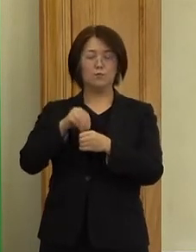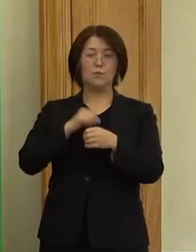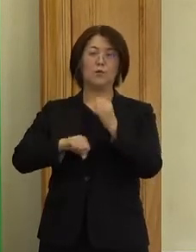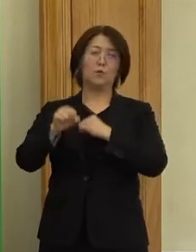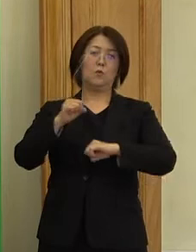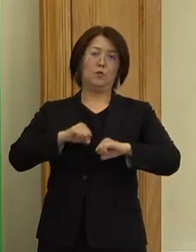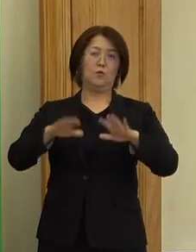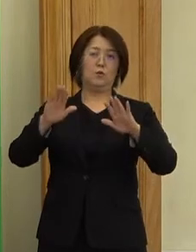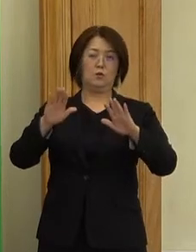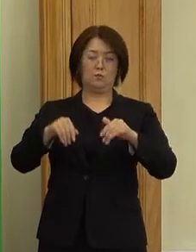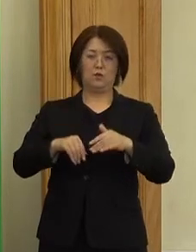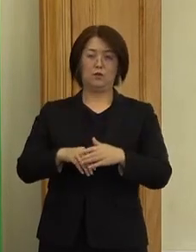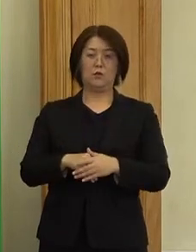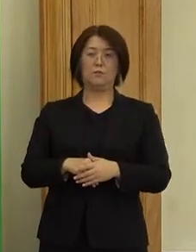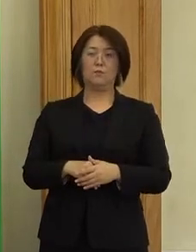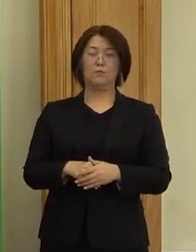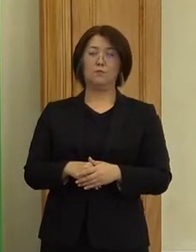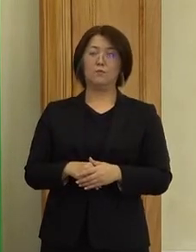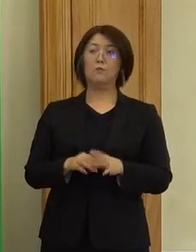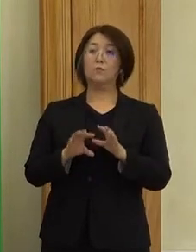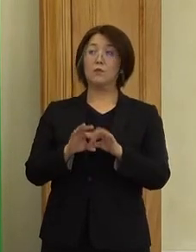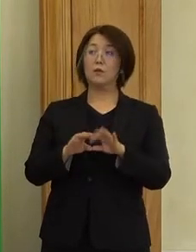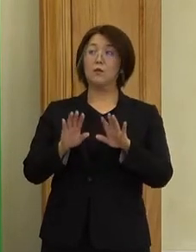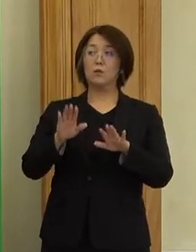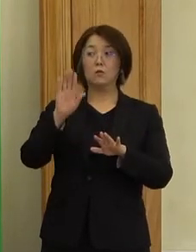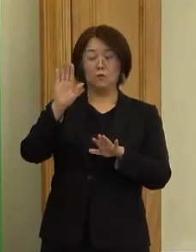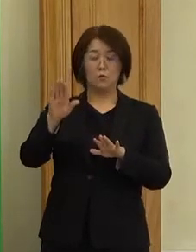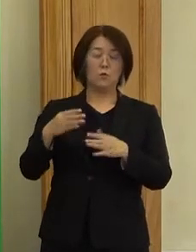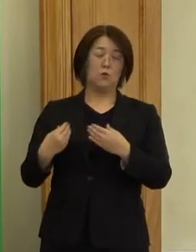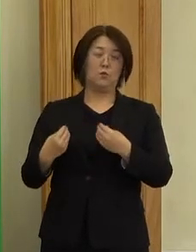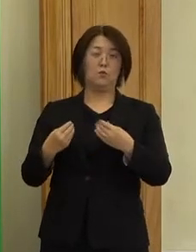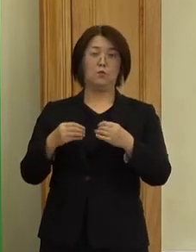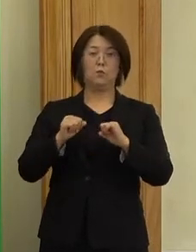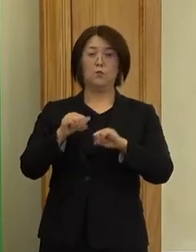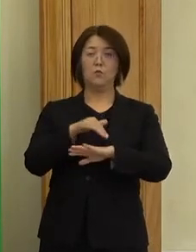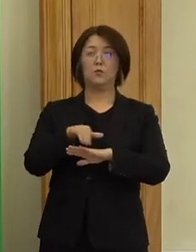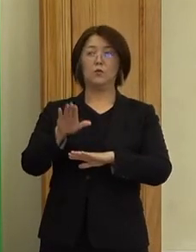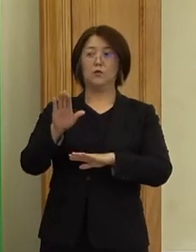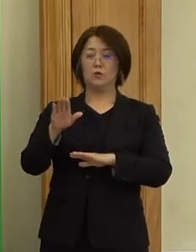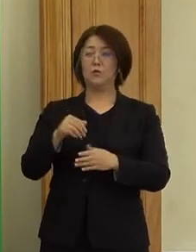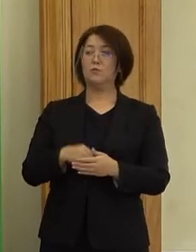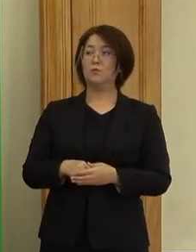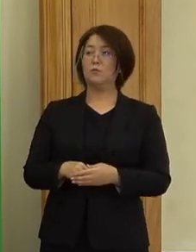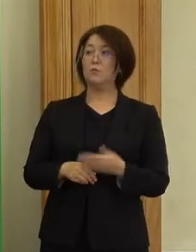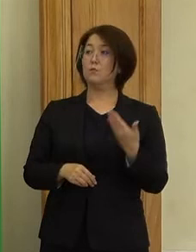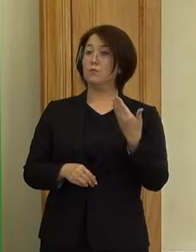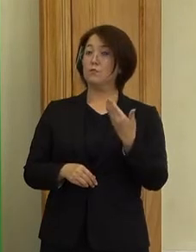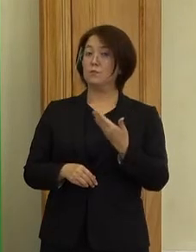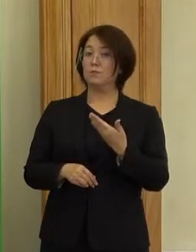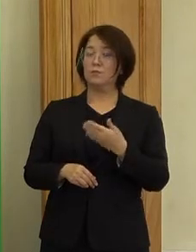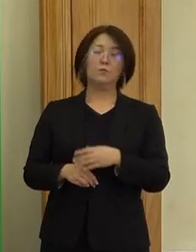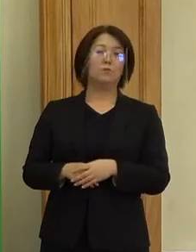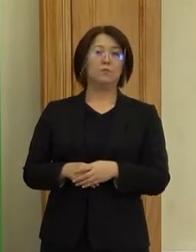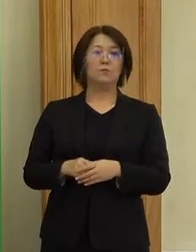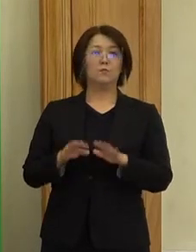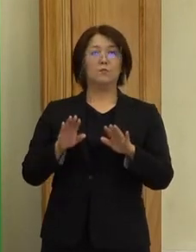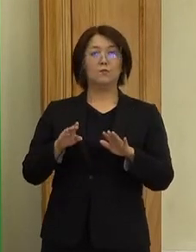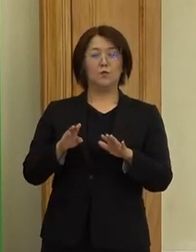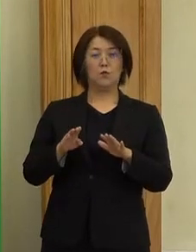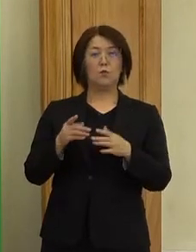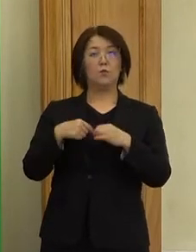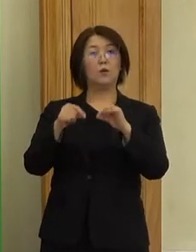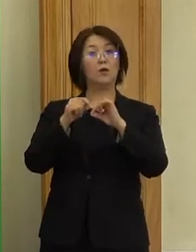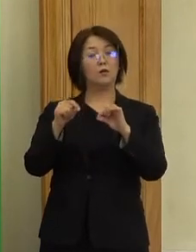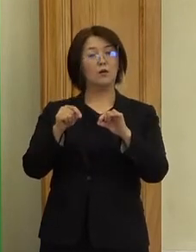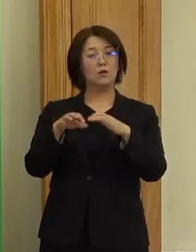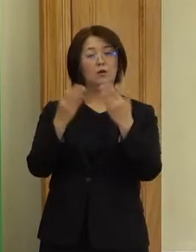ですから、このことは今後も変わりません。はい、 まあ、そのこの判決、まあ、全てではないと思うんですけ